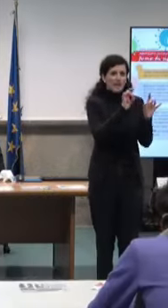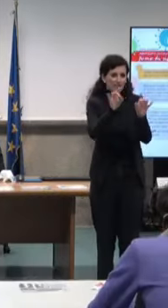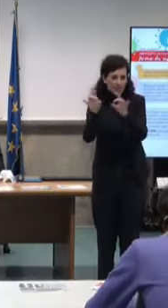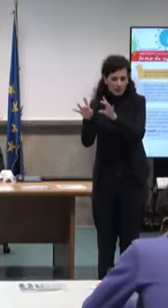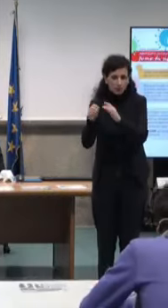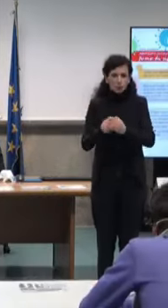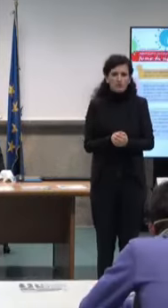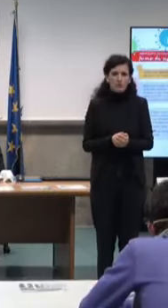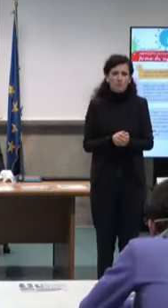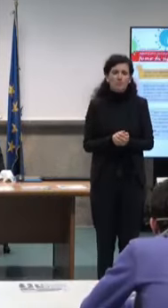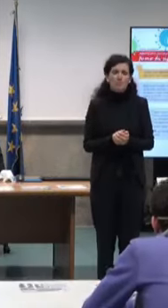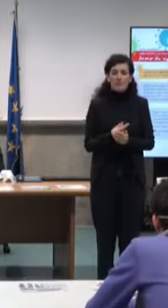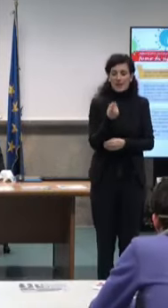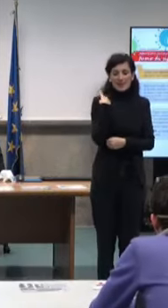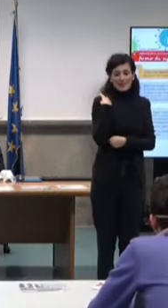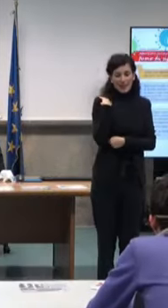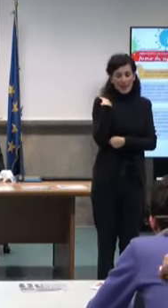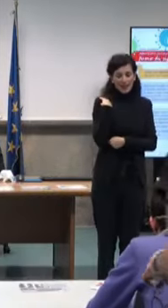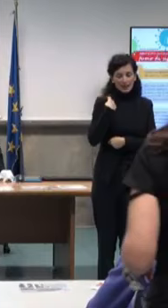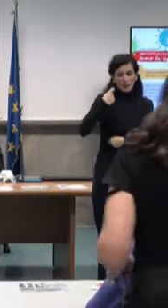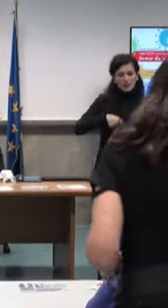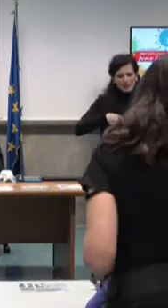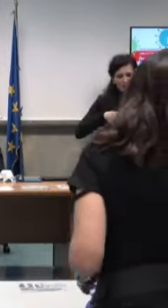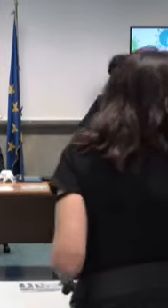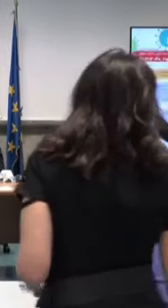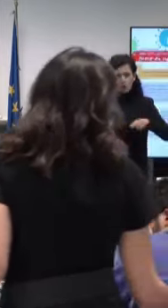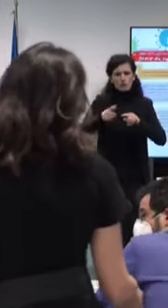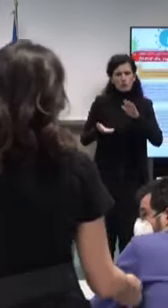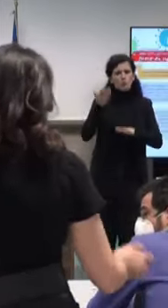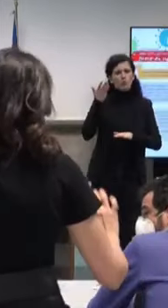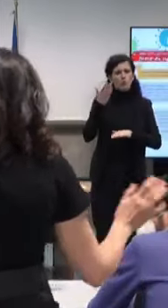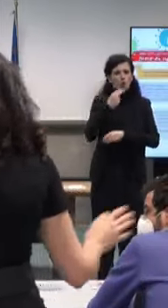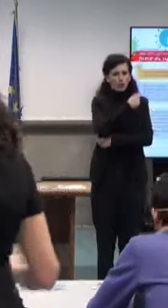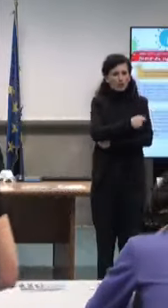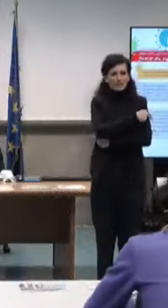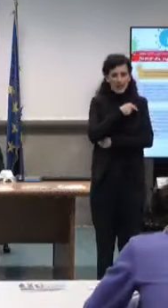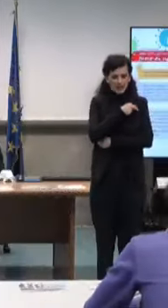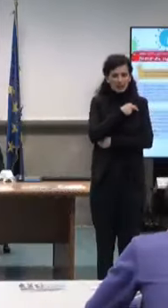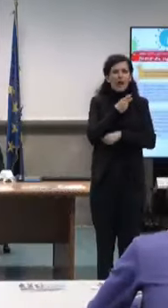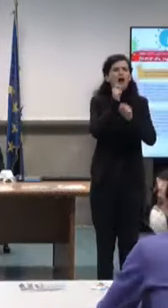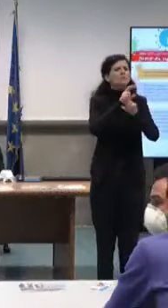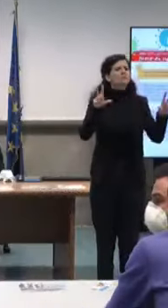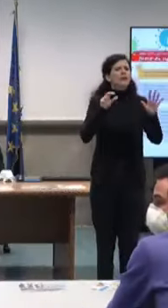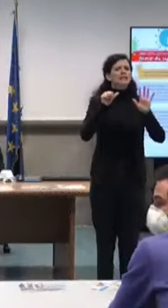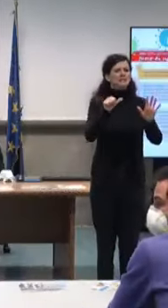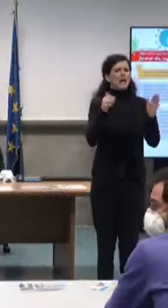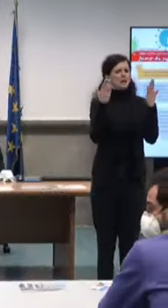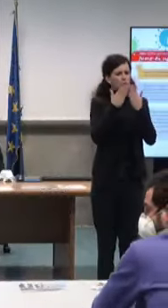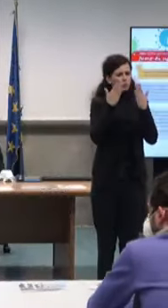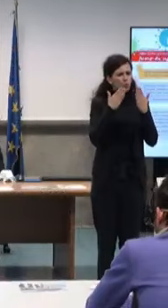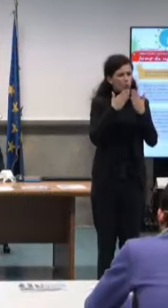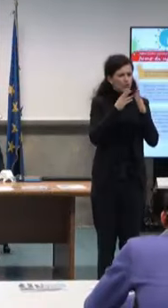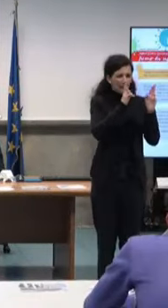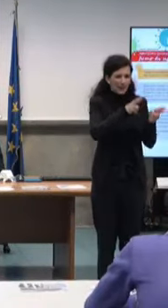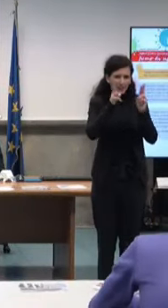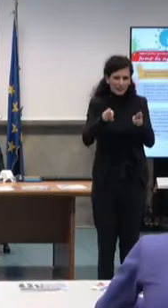sentito il presidente del consiglio superiore di sanità che ha annunciato sei studi clinici su